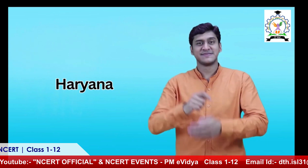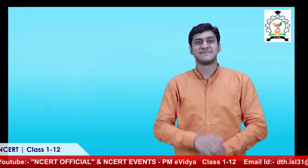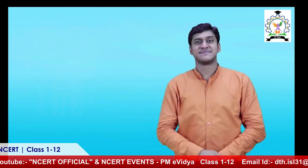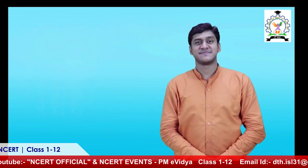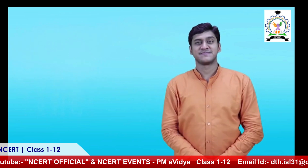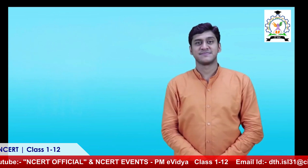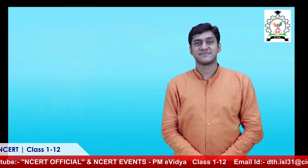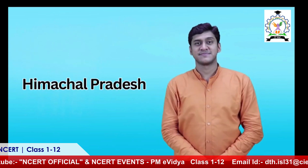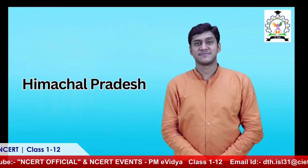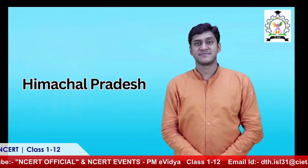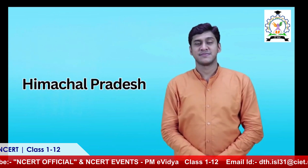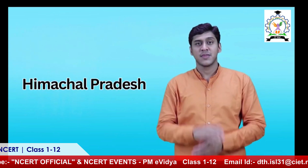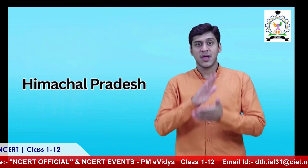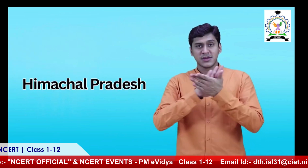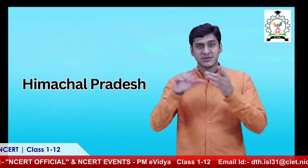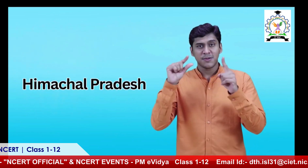हरियाणा,